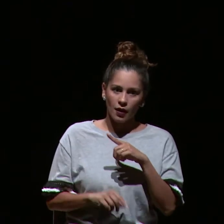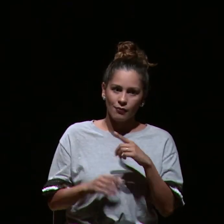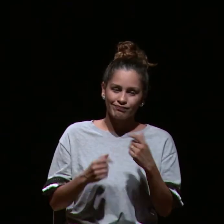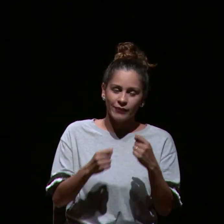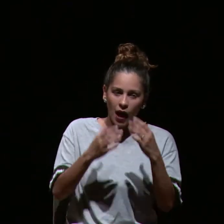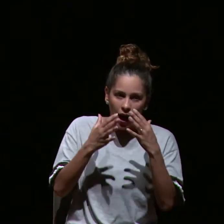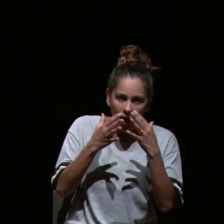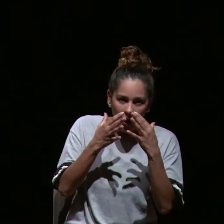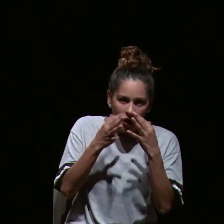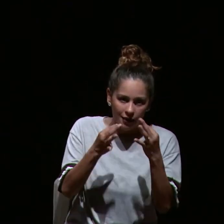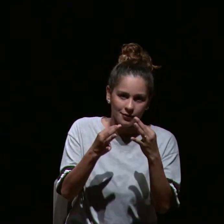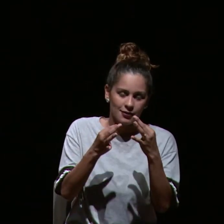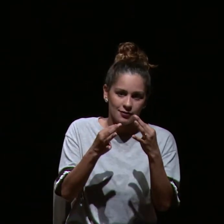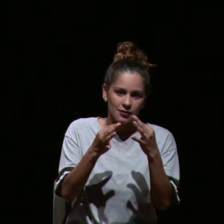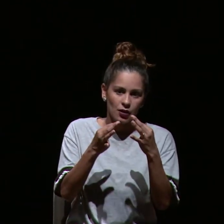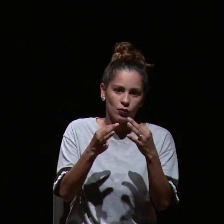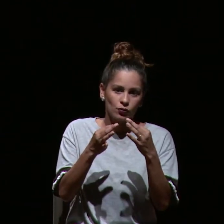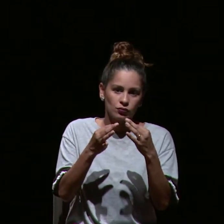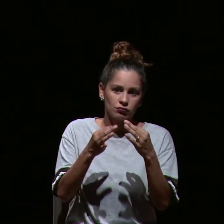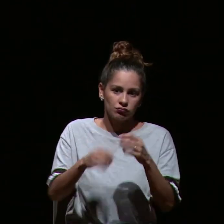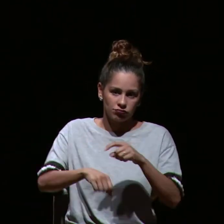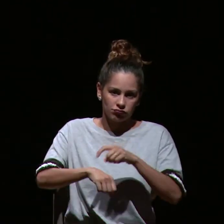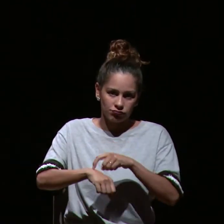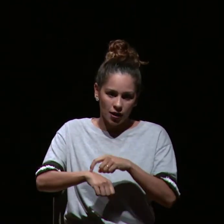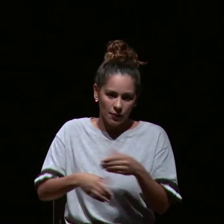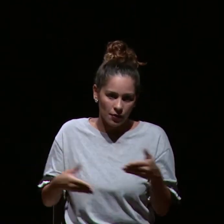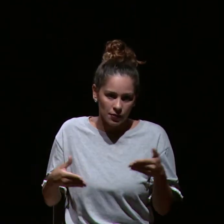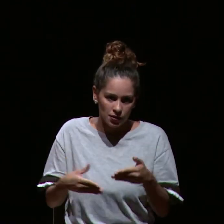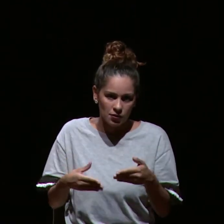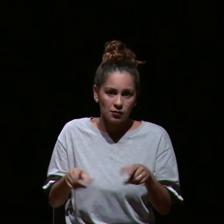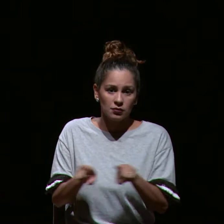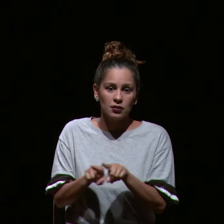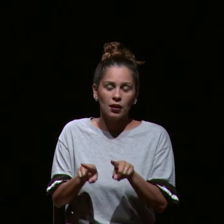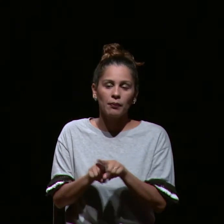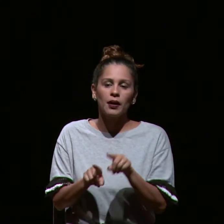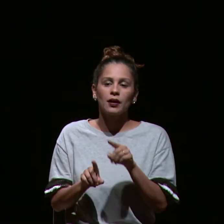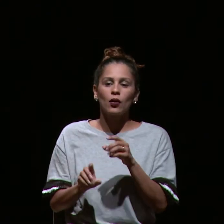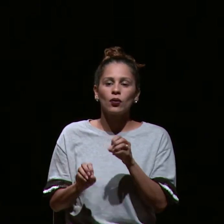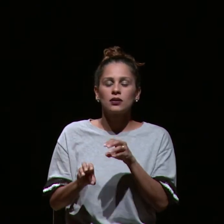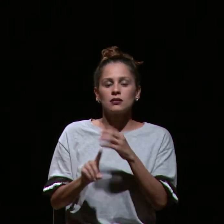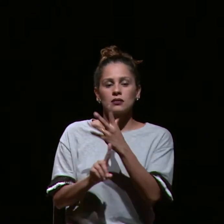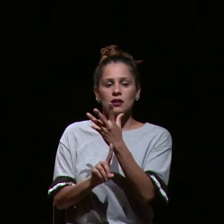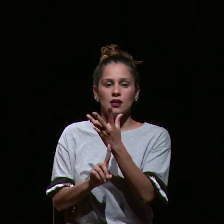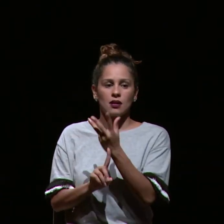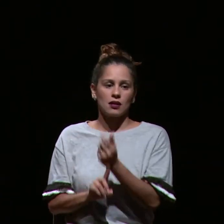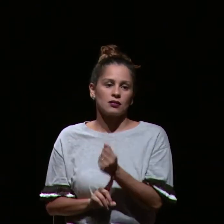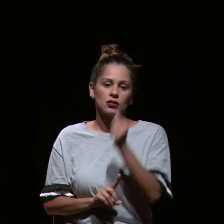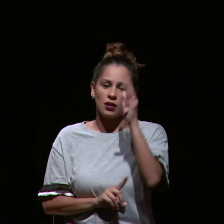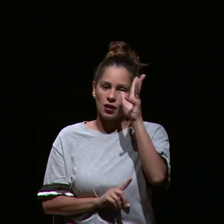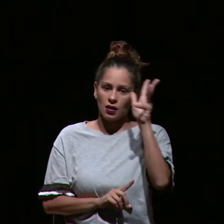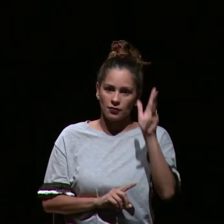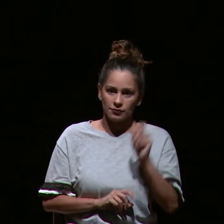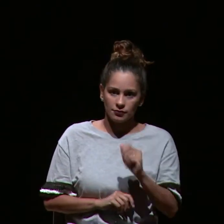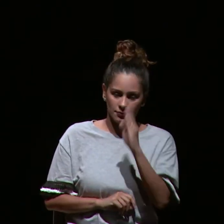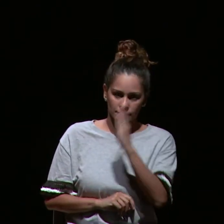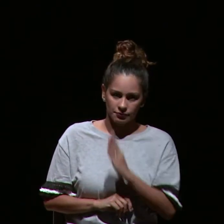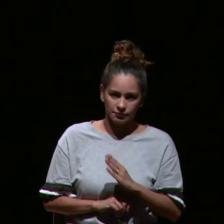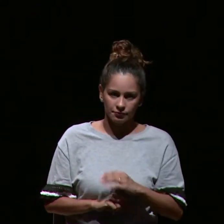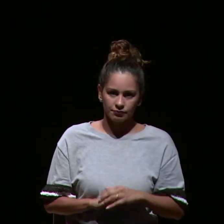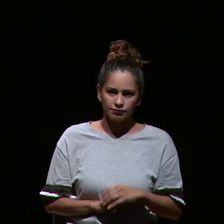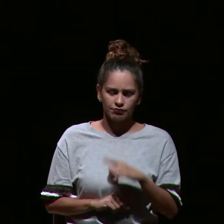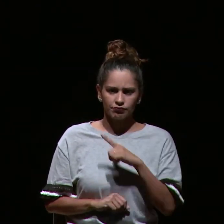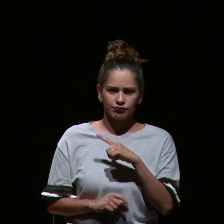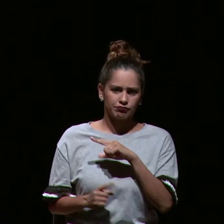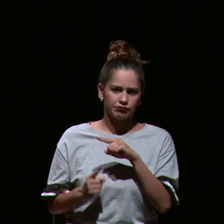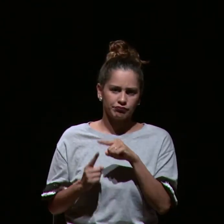até mesmo produção da chamada arte afro-brasileira. Ao evidenciar as fortes correlações entre indústria cultural, mercado